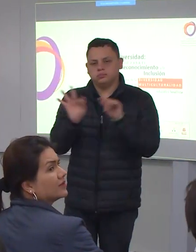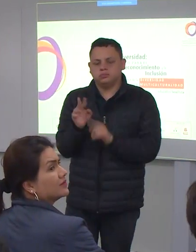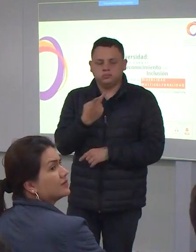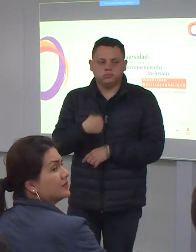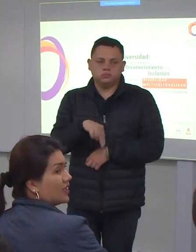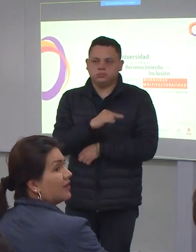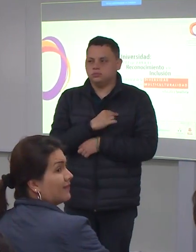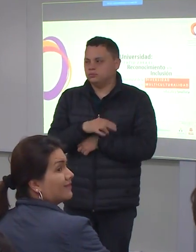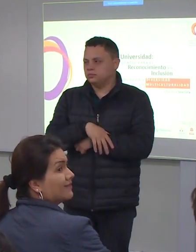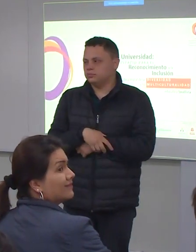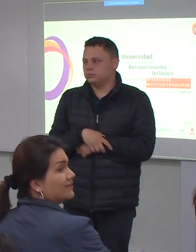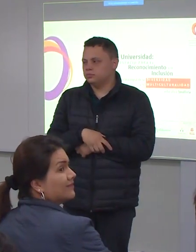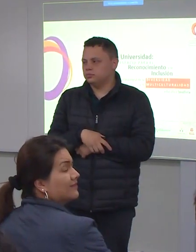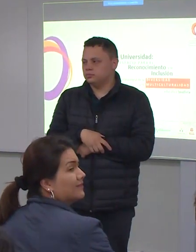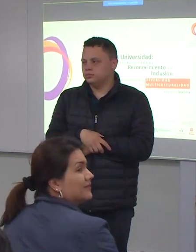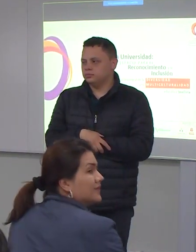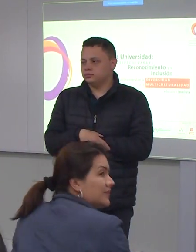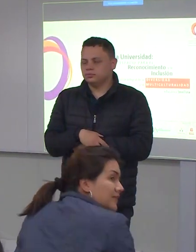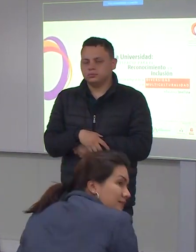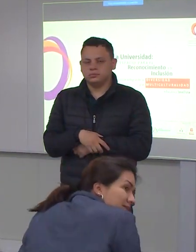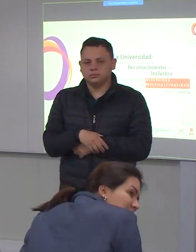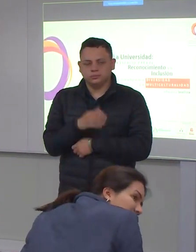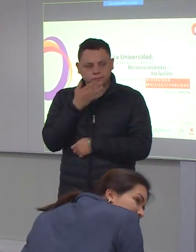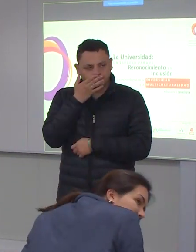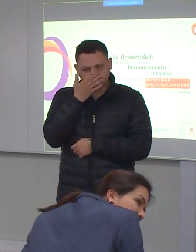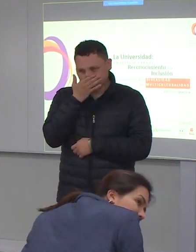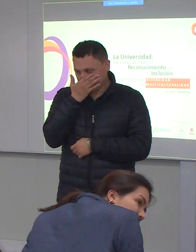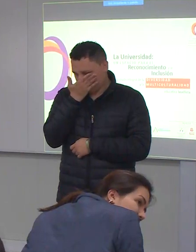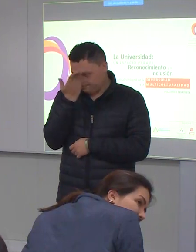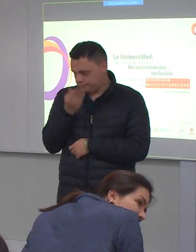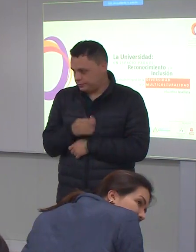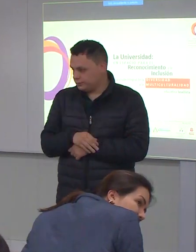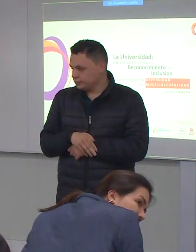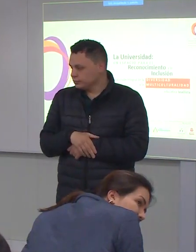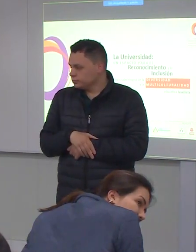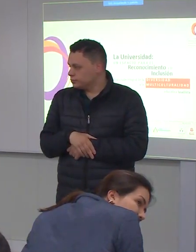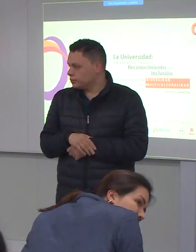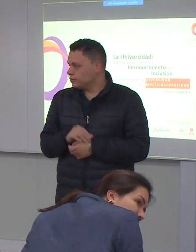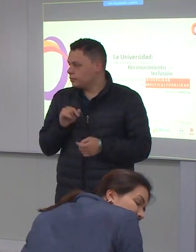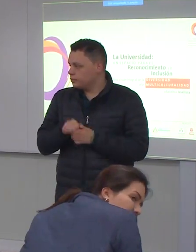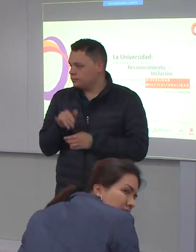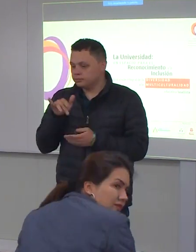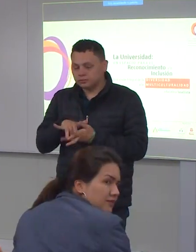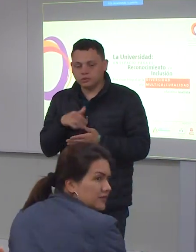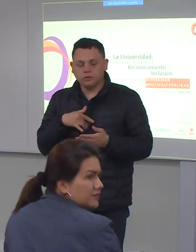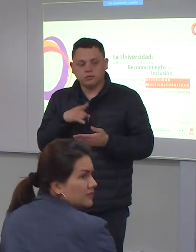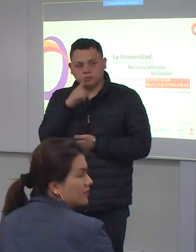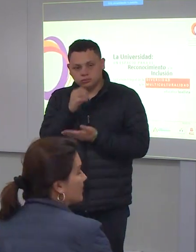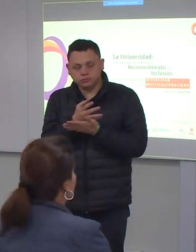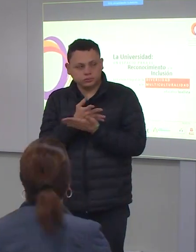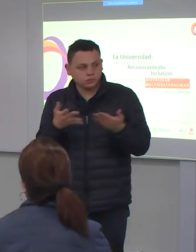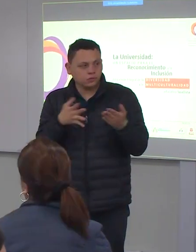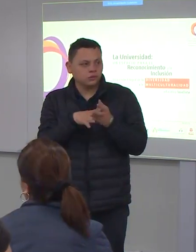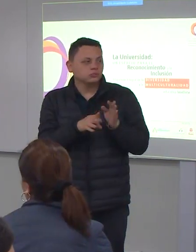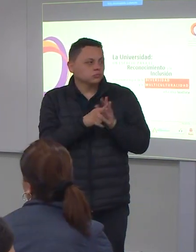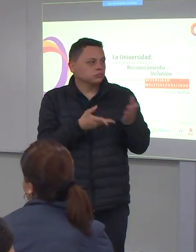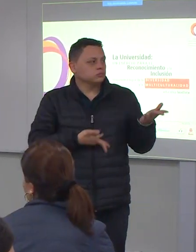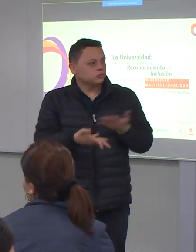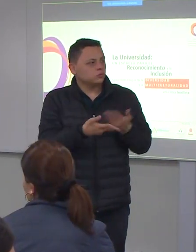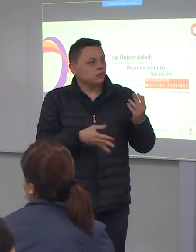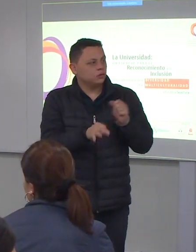y ahora al final de nuestra intervención vamos a compartir con la psicóloga